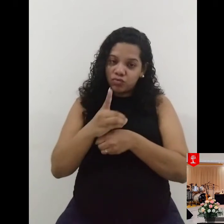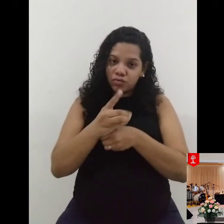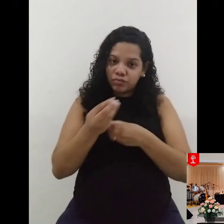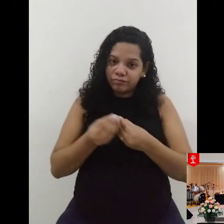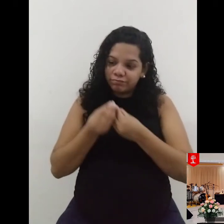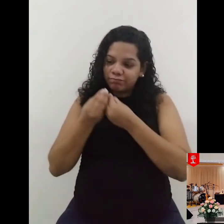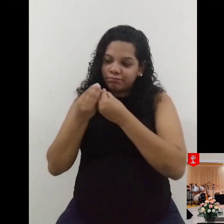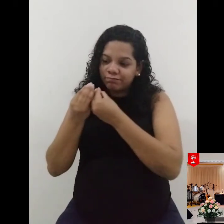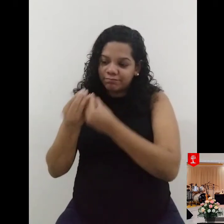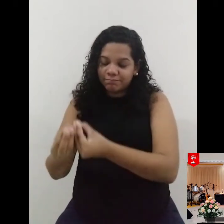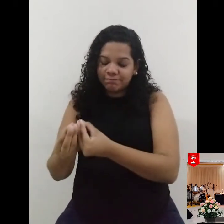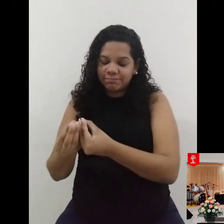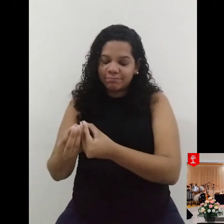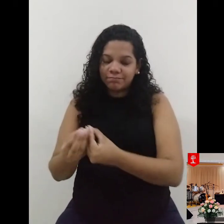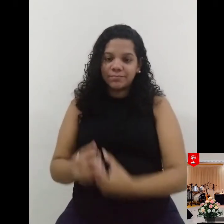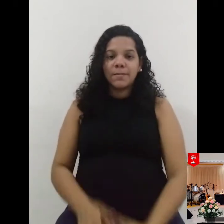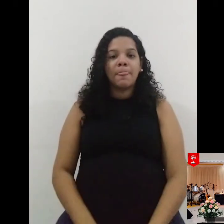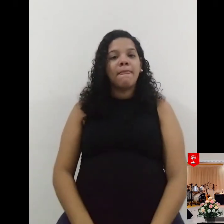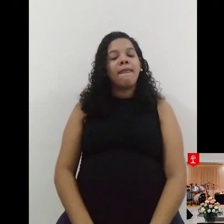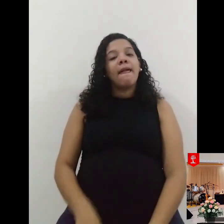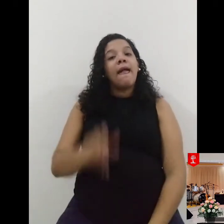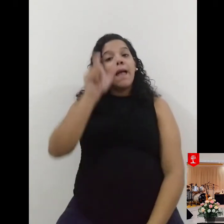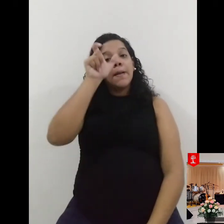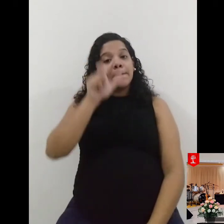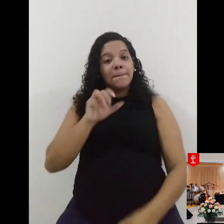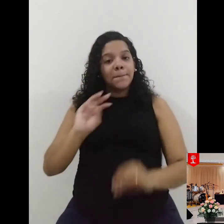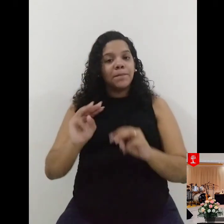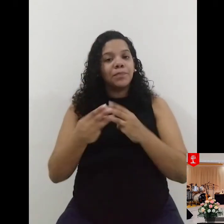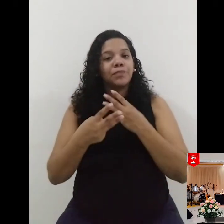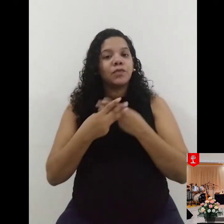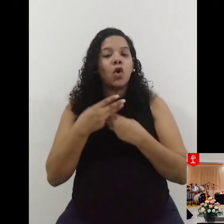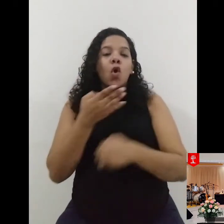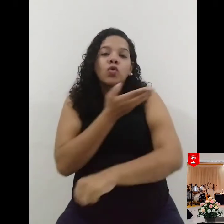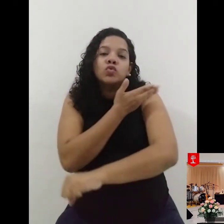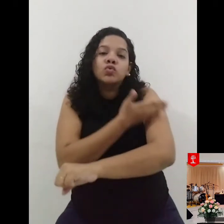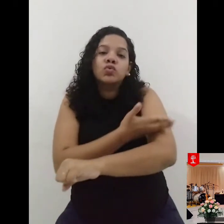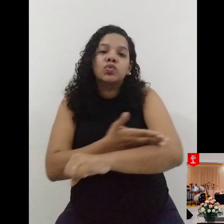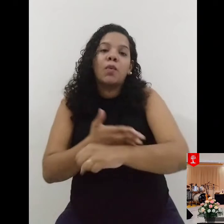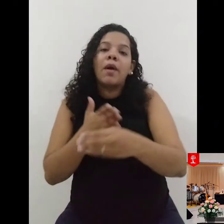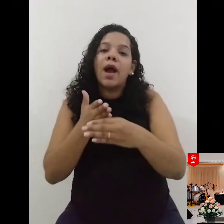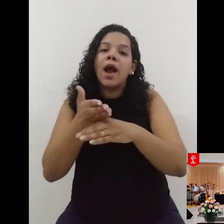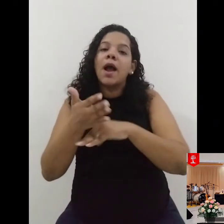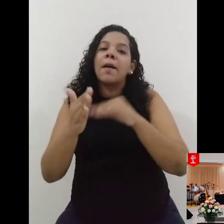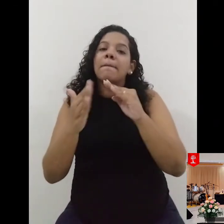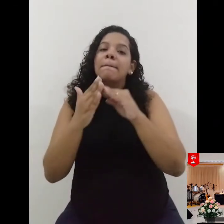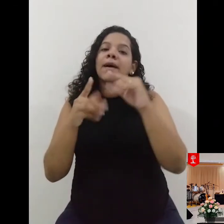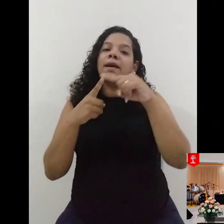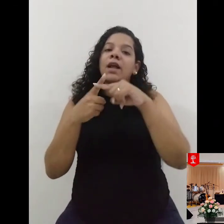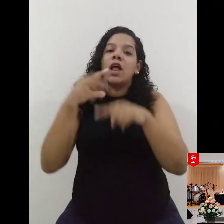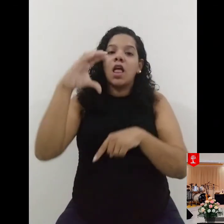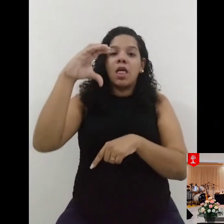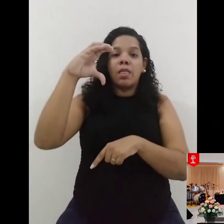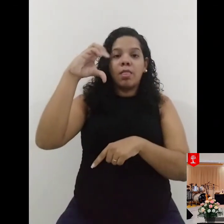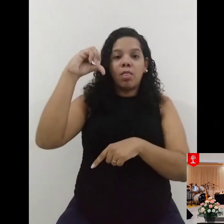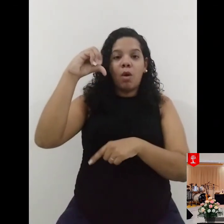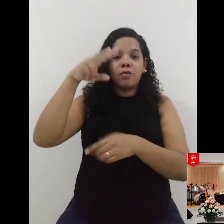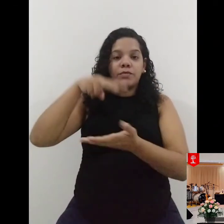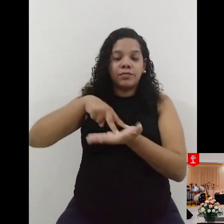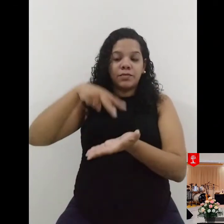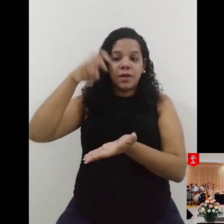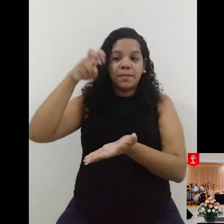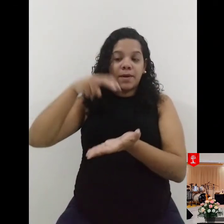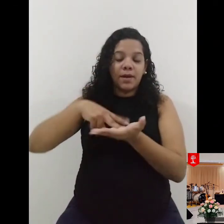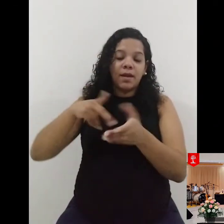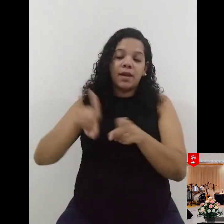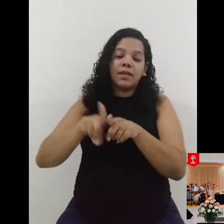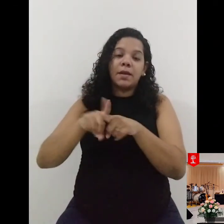frequentado. E o texto diz que ele foi orar, e naquela ocasião também um publicano